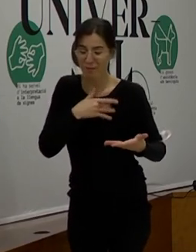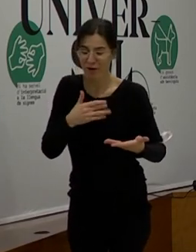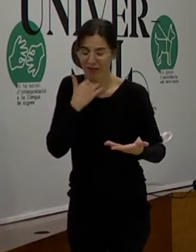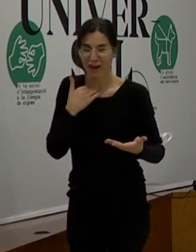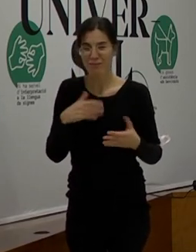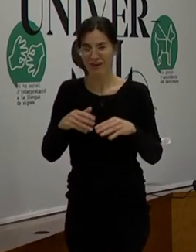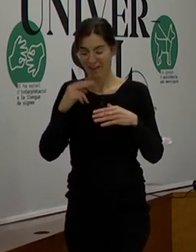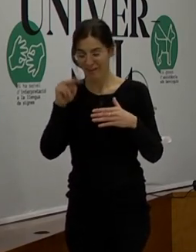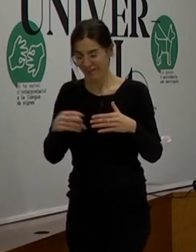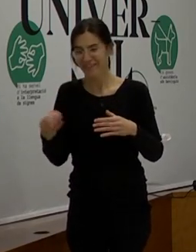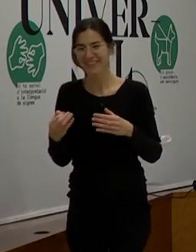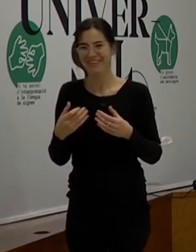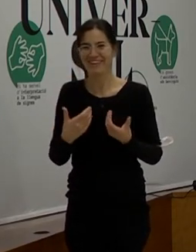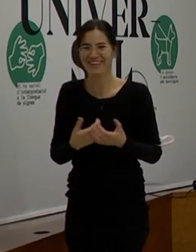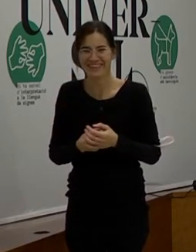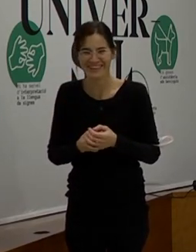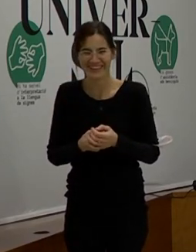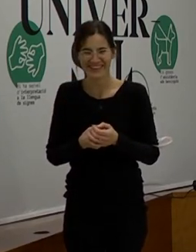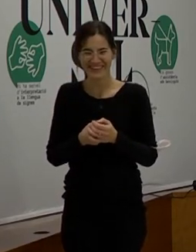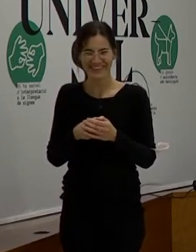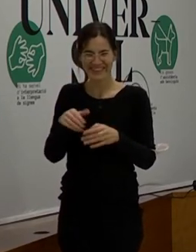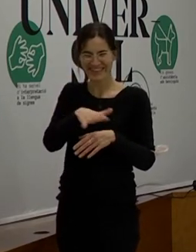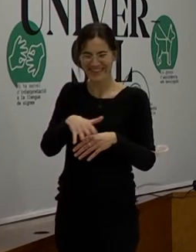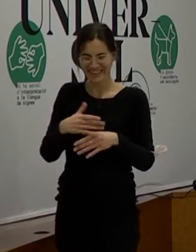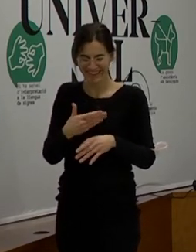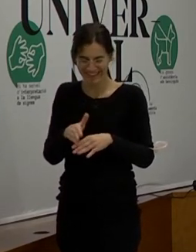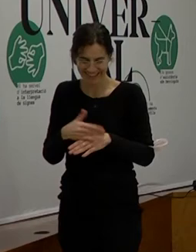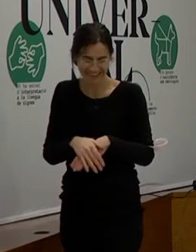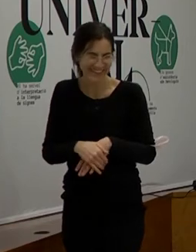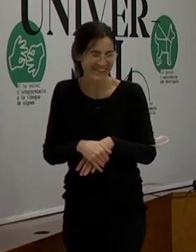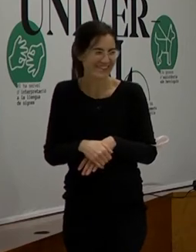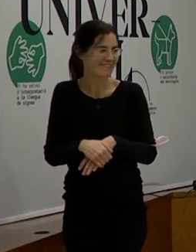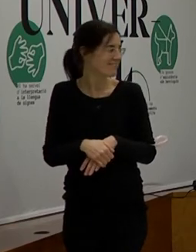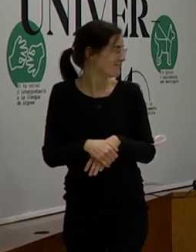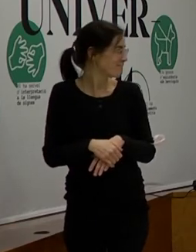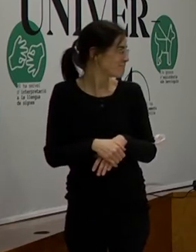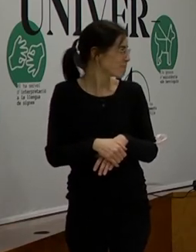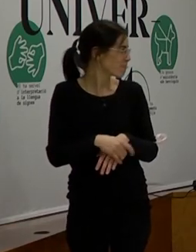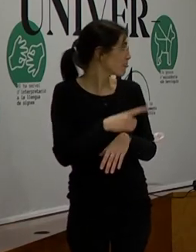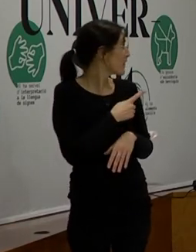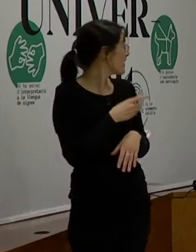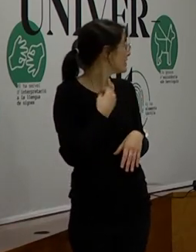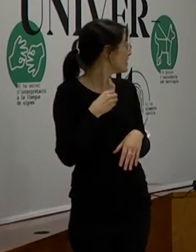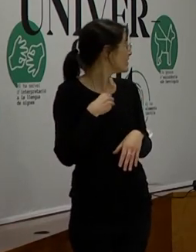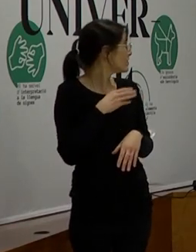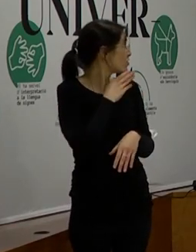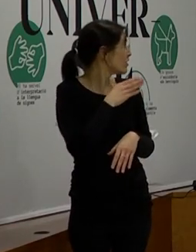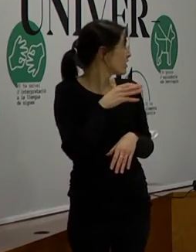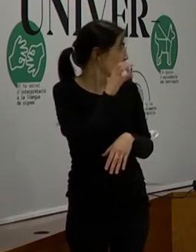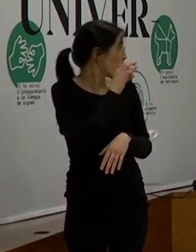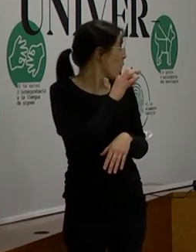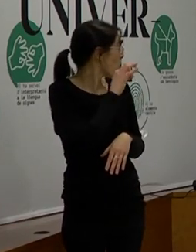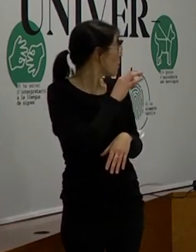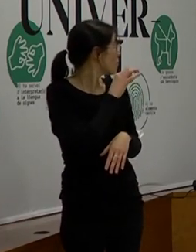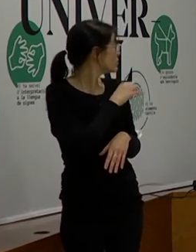vorera té que haver-hi espai. Vale, vale, això és Puigcerdà. Has vist el que han fet